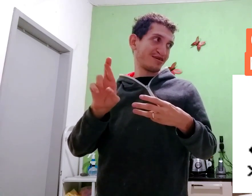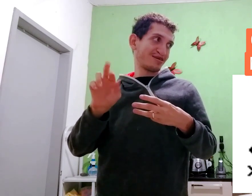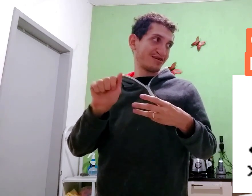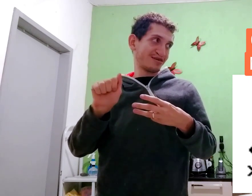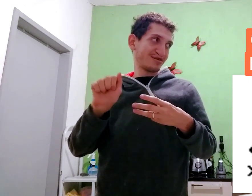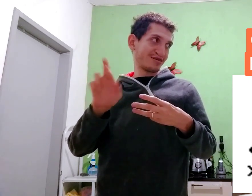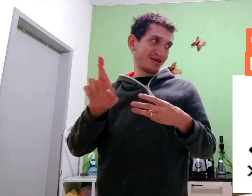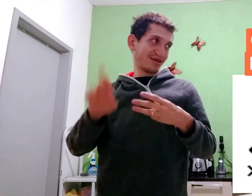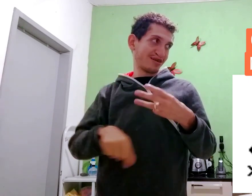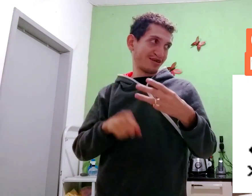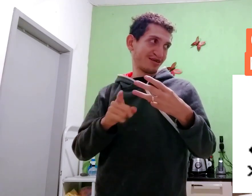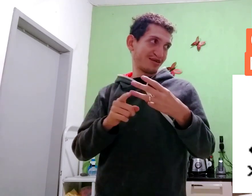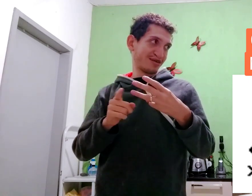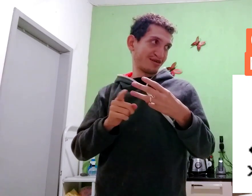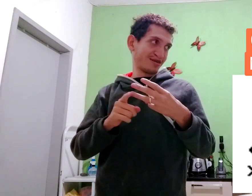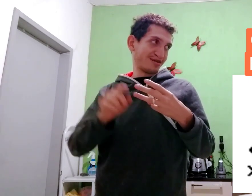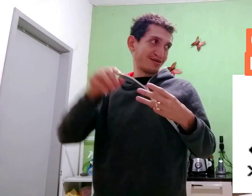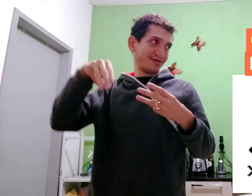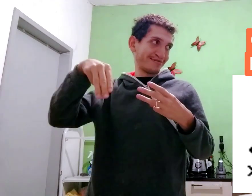Adastrar. Terceiro.